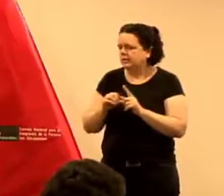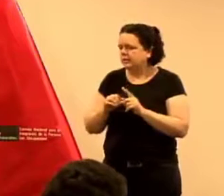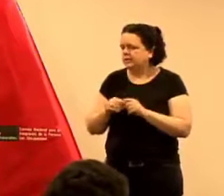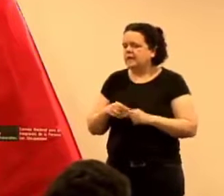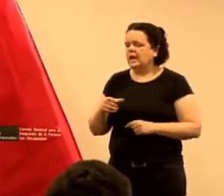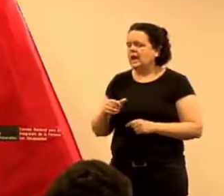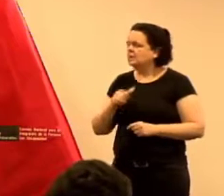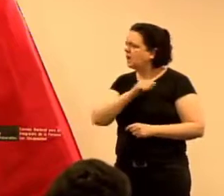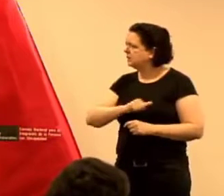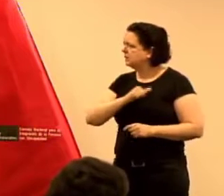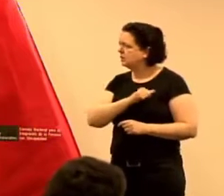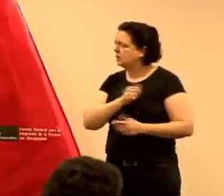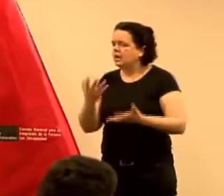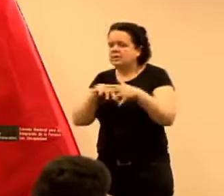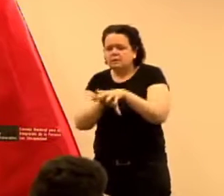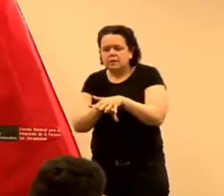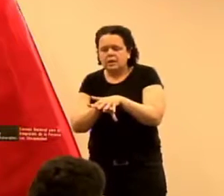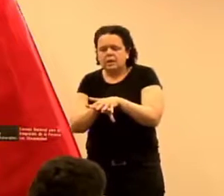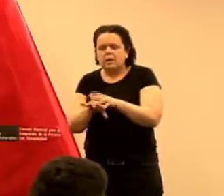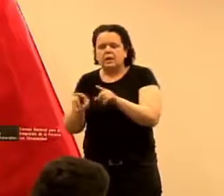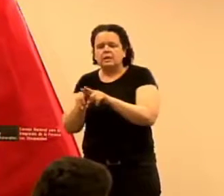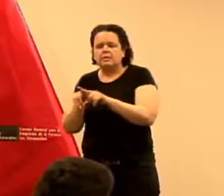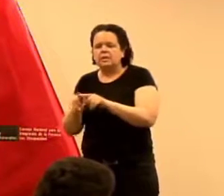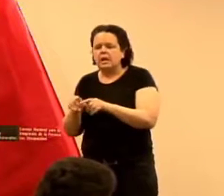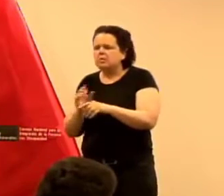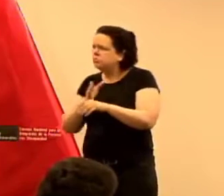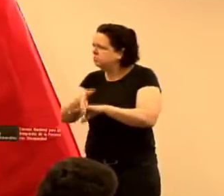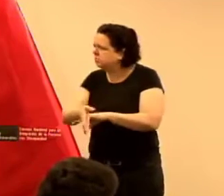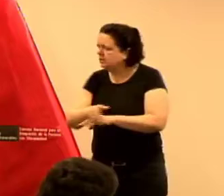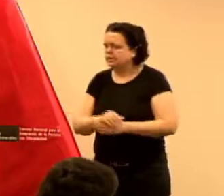las actitudes, la accesibilidad y la asequibilidad.